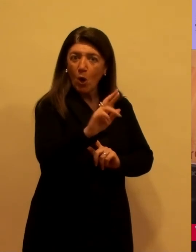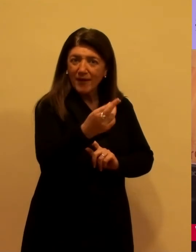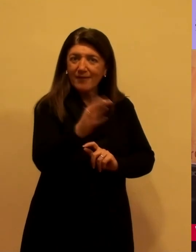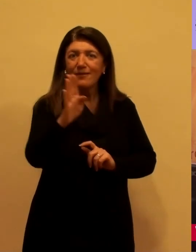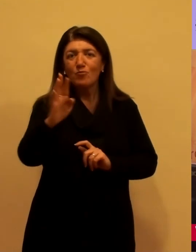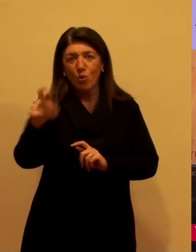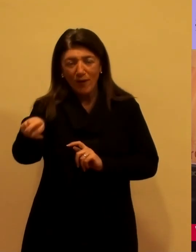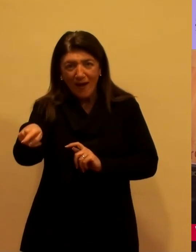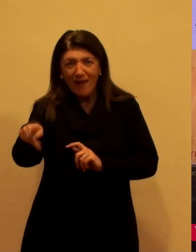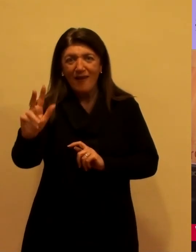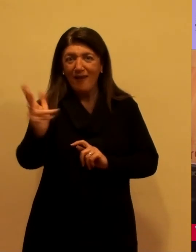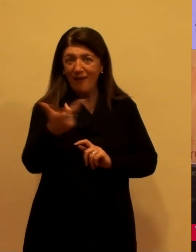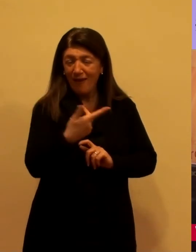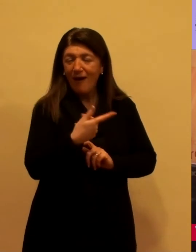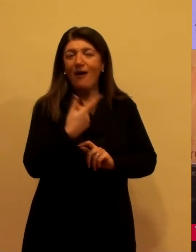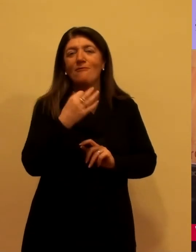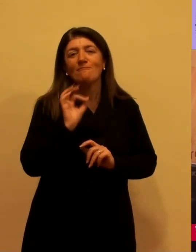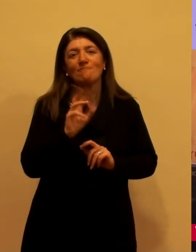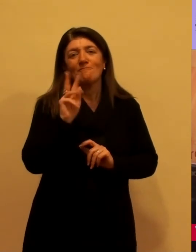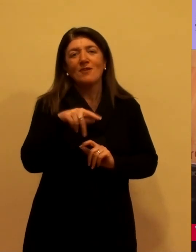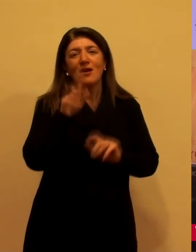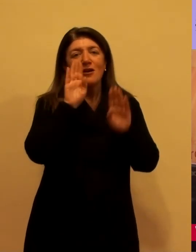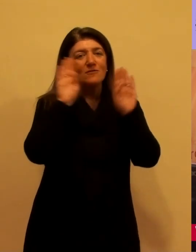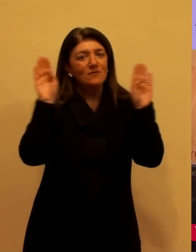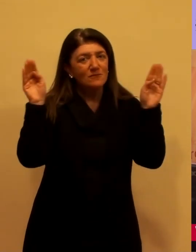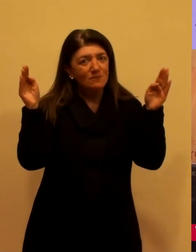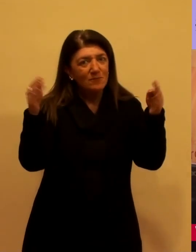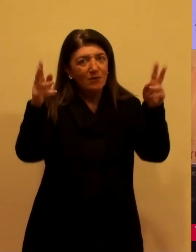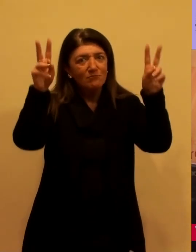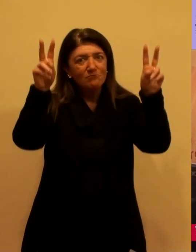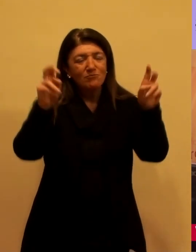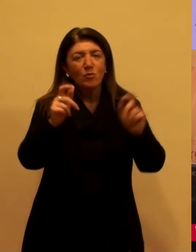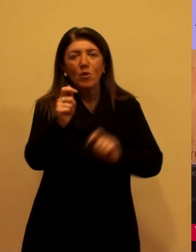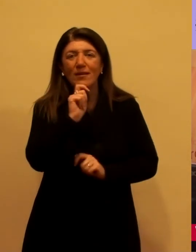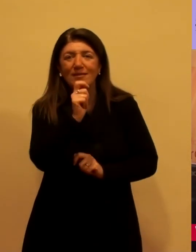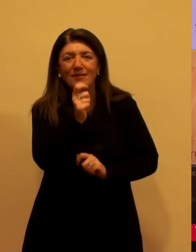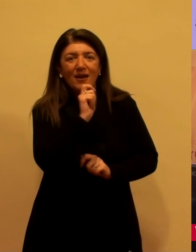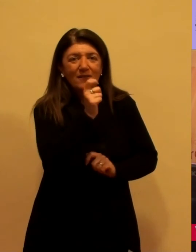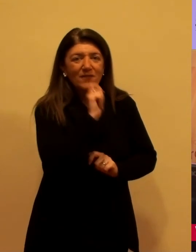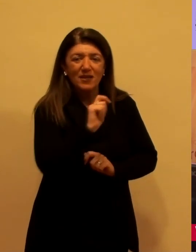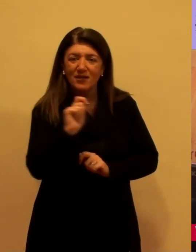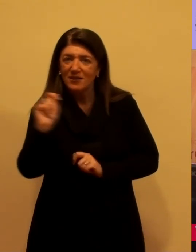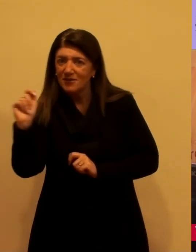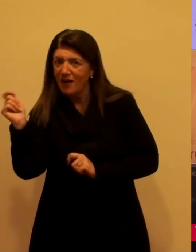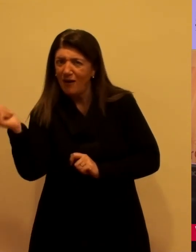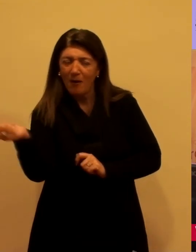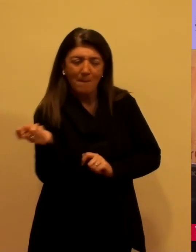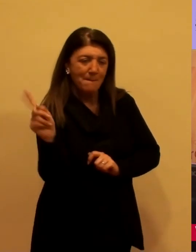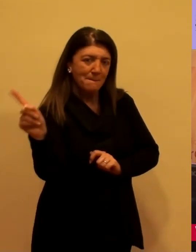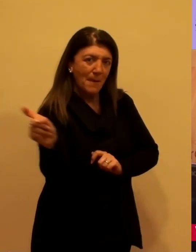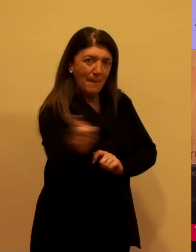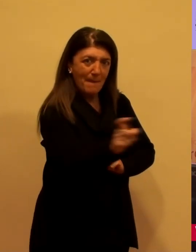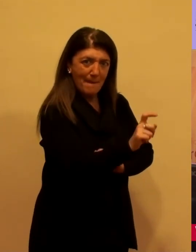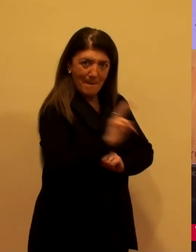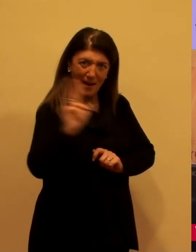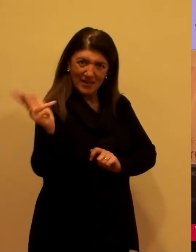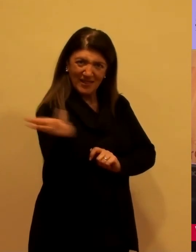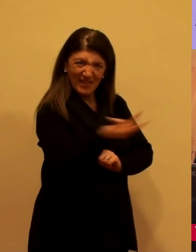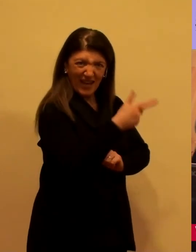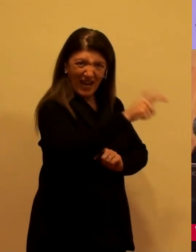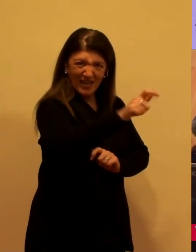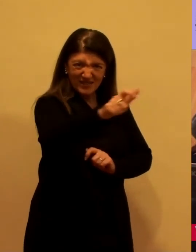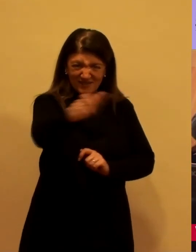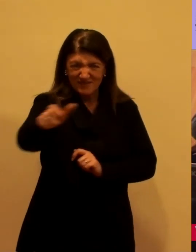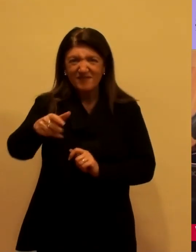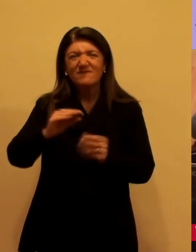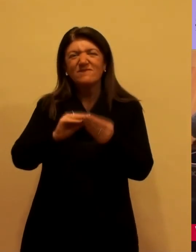e quindi io direi di dedicare questo blocco a un'intervista incrociata e le intervistiamo tutte e tre assieme, parliamo una sopra l'altra, facciamo un po' un'arte